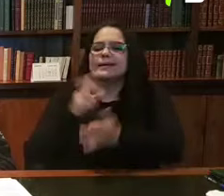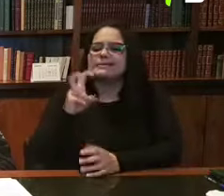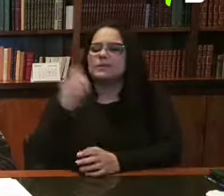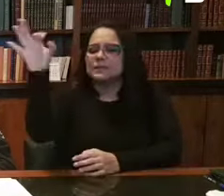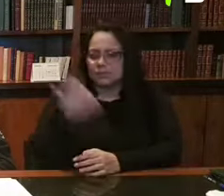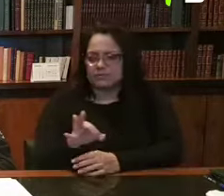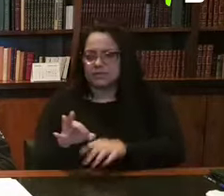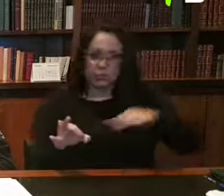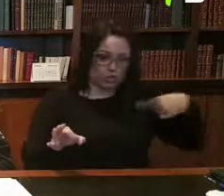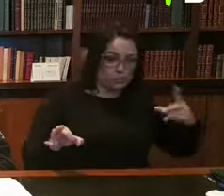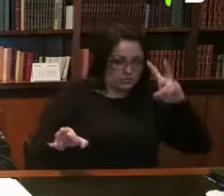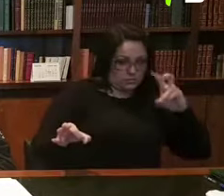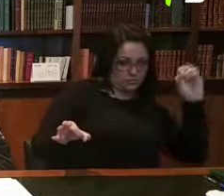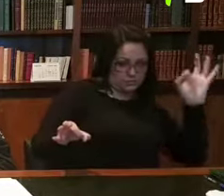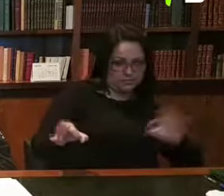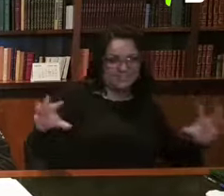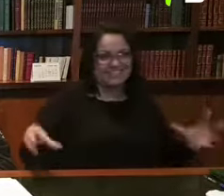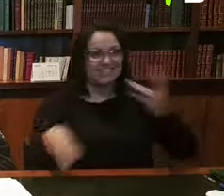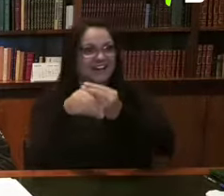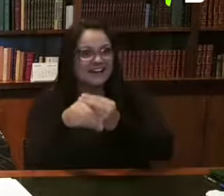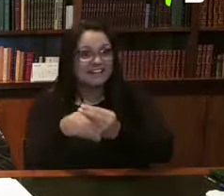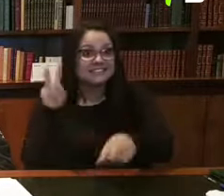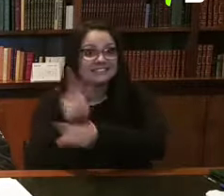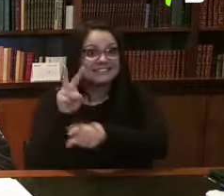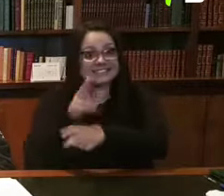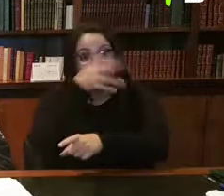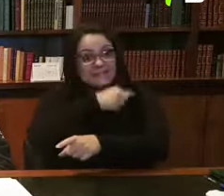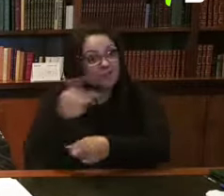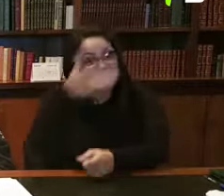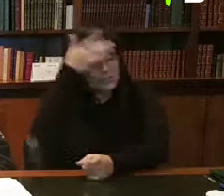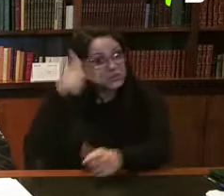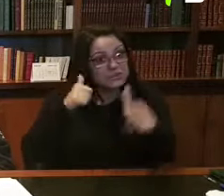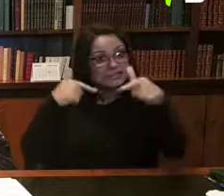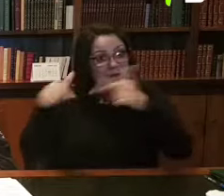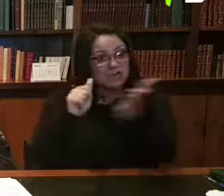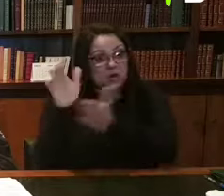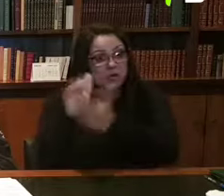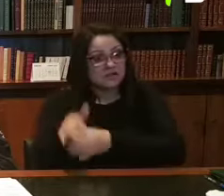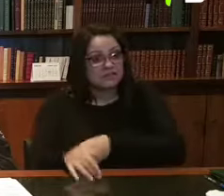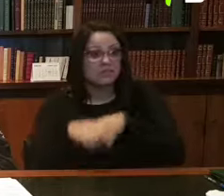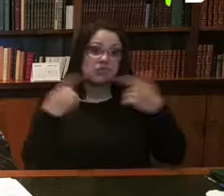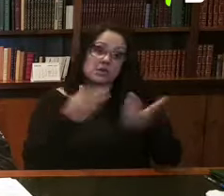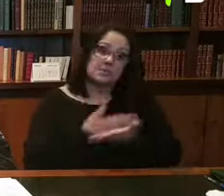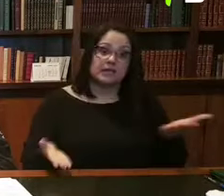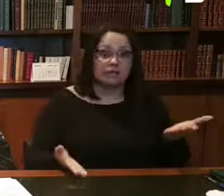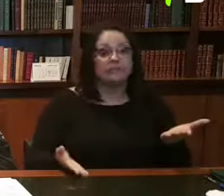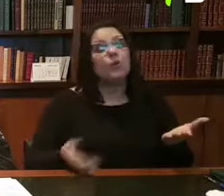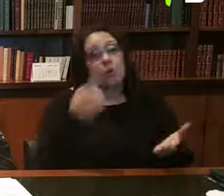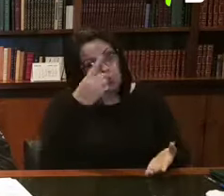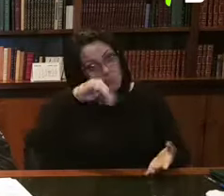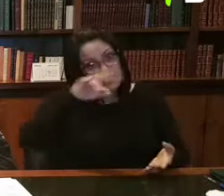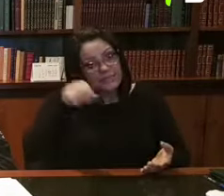isso preservou 10 milhões de emprego então quantos americanos demitir 30 mirante nós perdemos só um milhão de emprego e